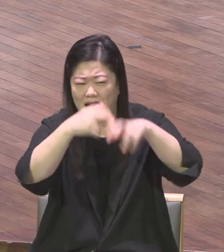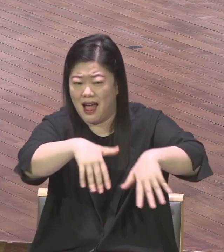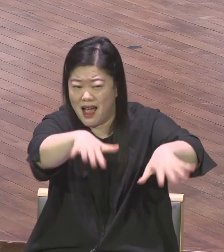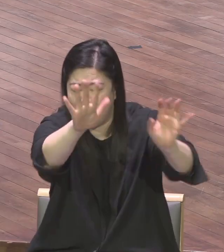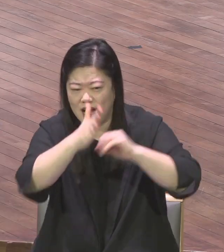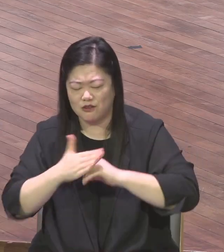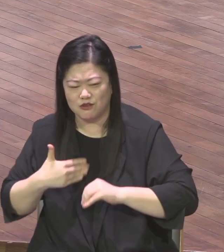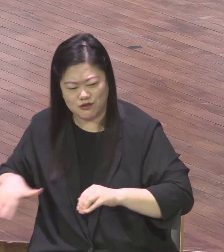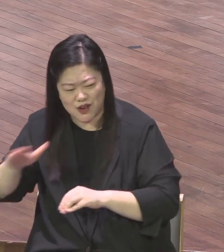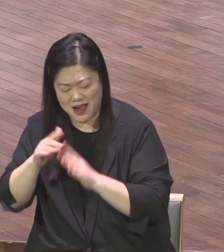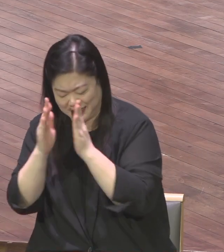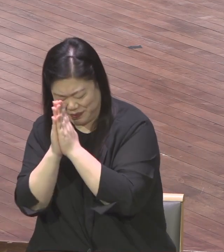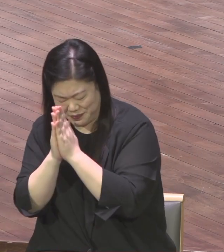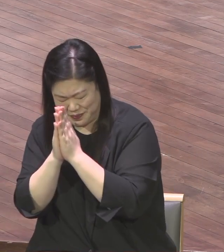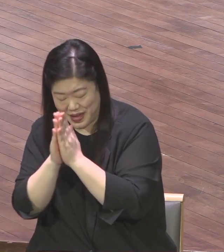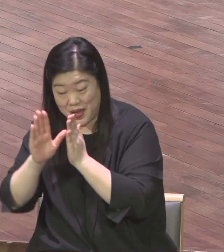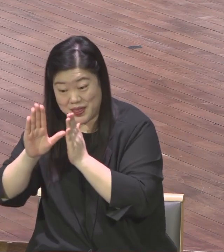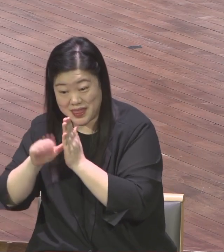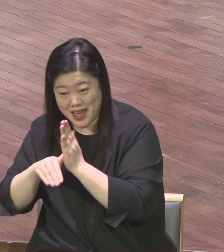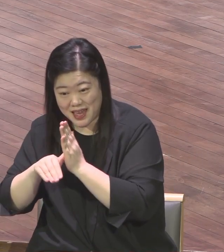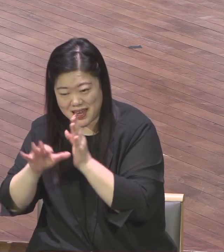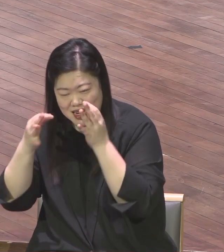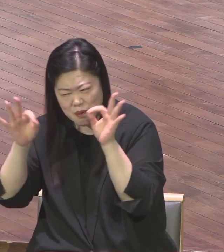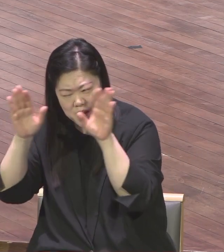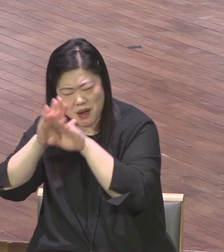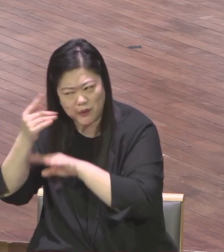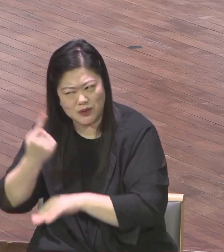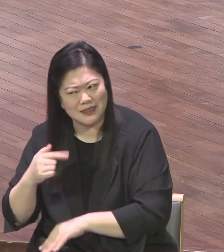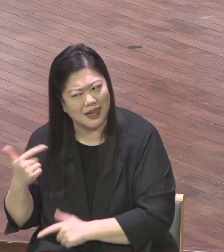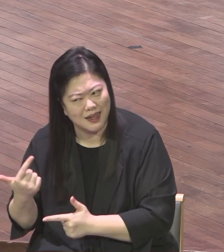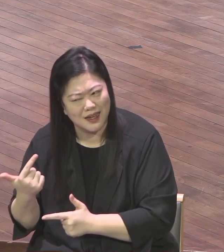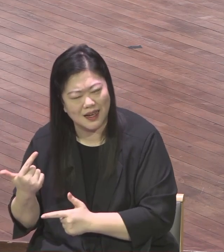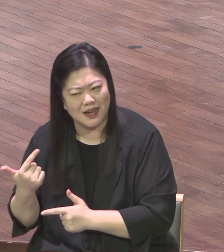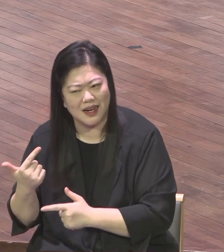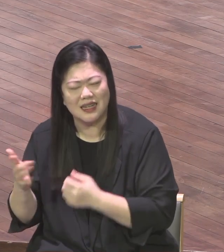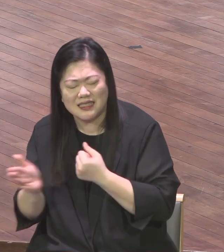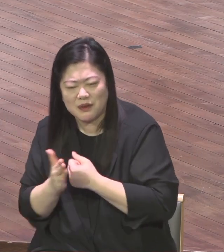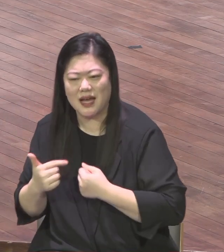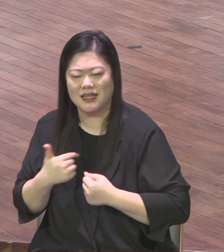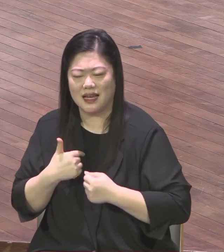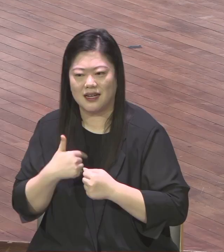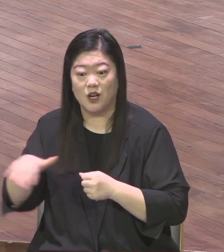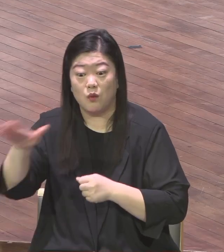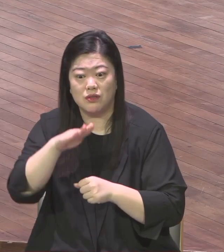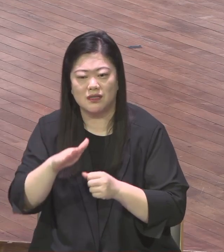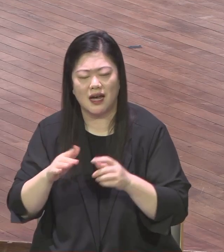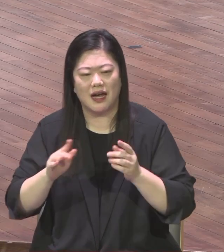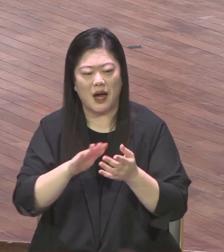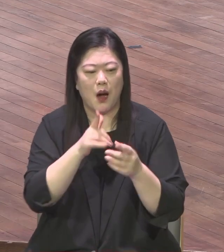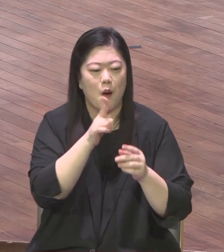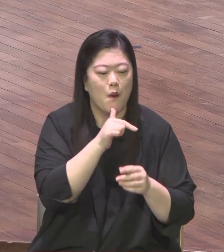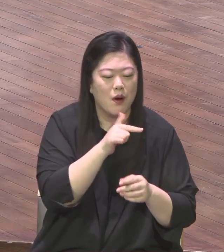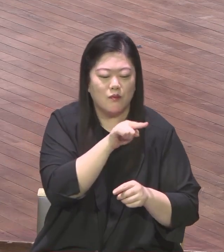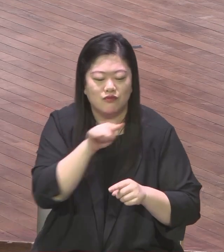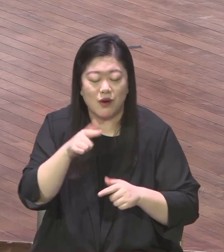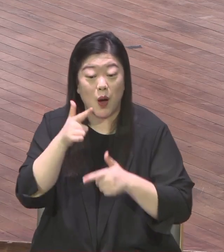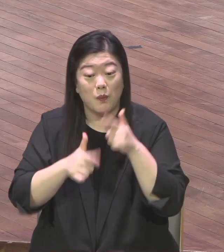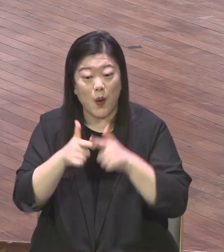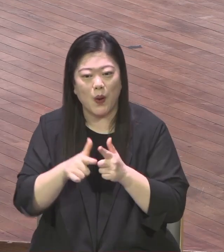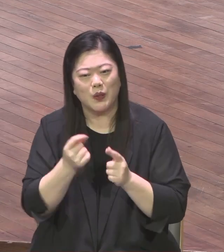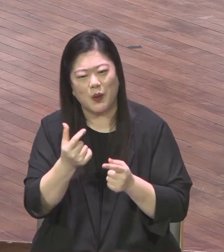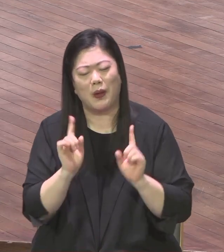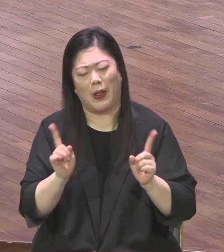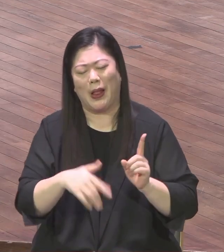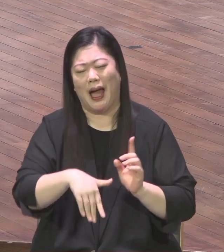평일날에 다 자고 놀 거 아니에요. 심야기 때. 그래서 아무리 농땡 쳐도 심야 때 나오면 좋습니다. 수요일이야 말할 것도